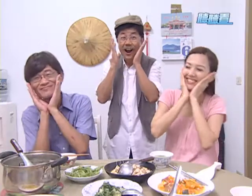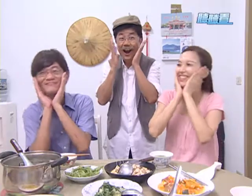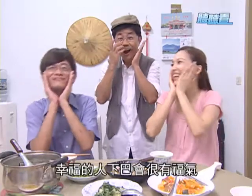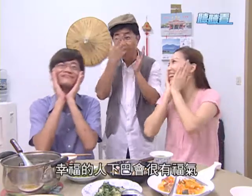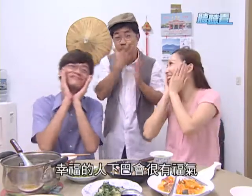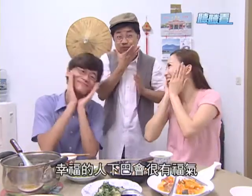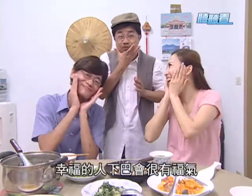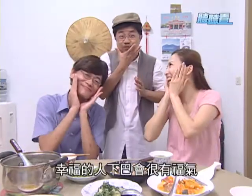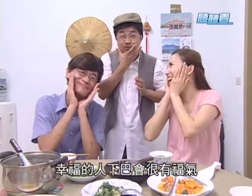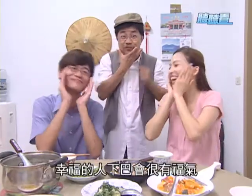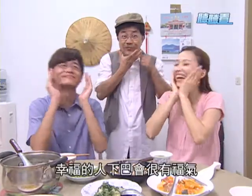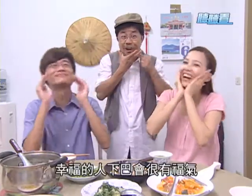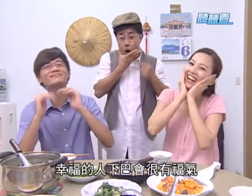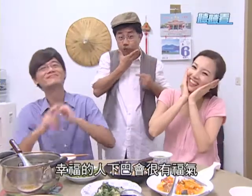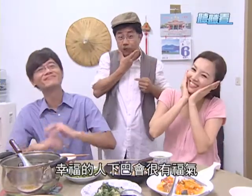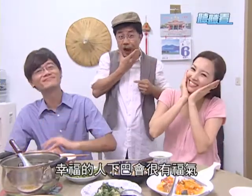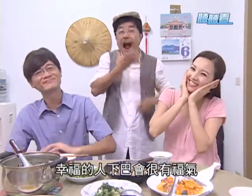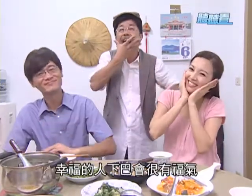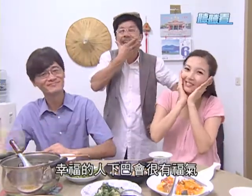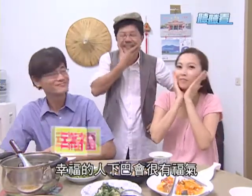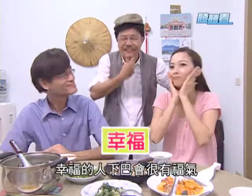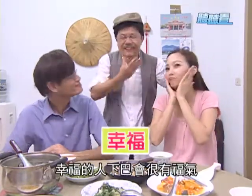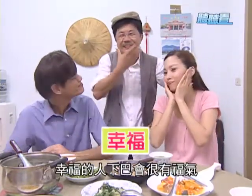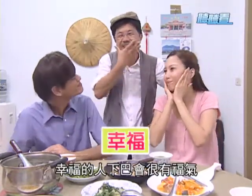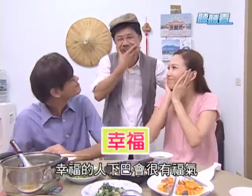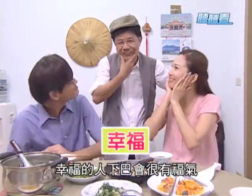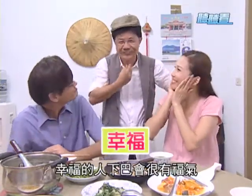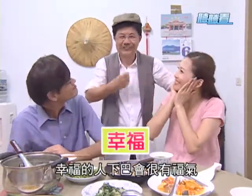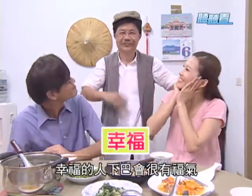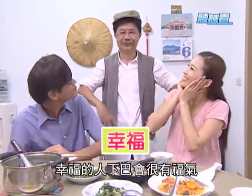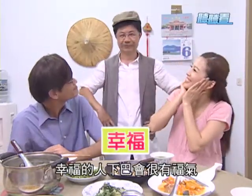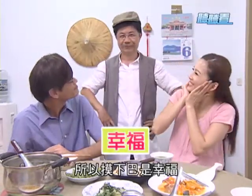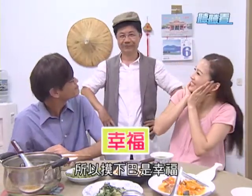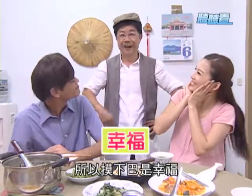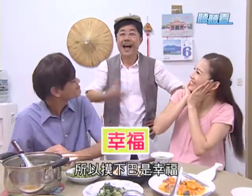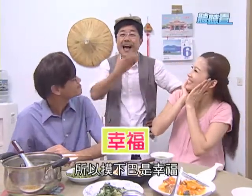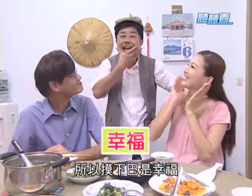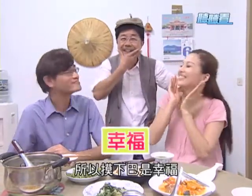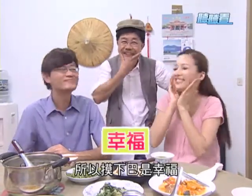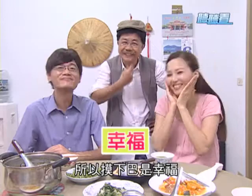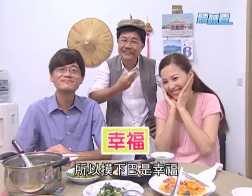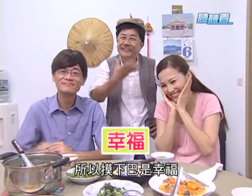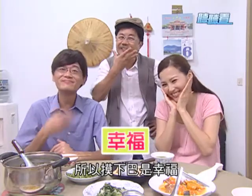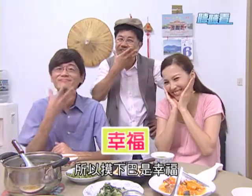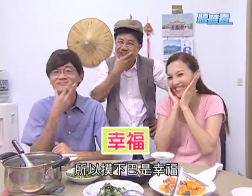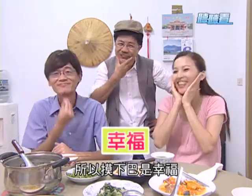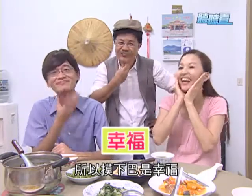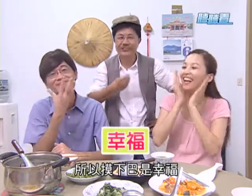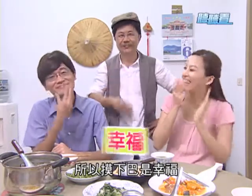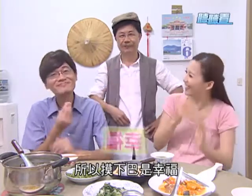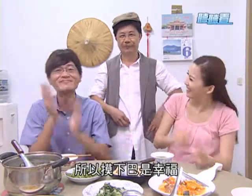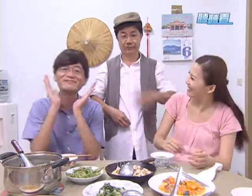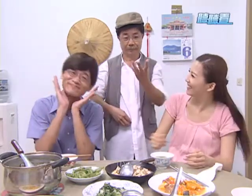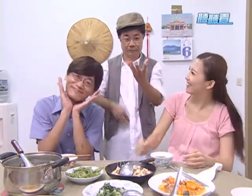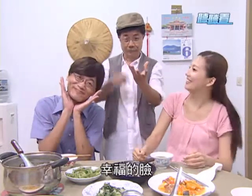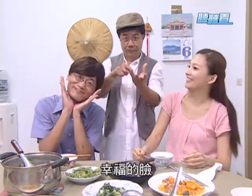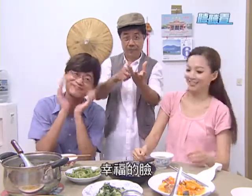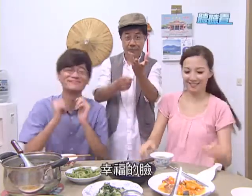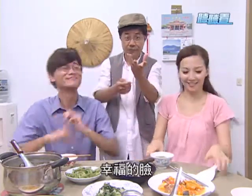哎，幸福的人呐，下巴会很有福气，所以摸下巴是幸福。 幸福的脸， 拿